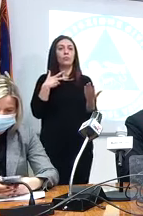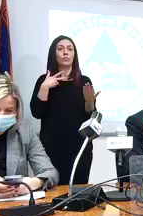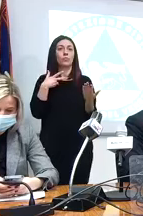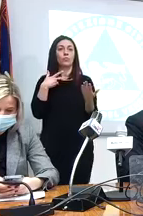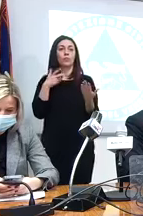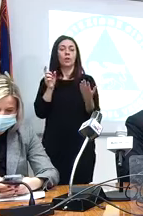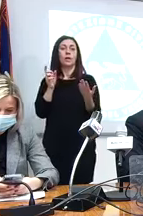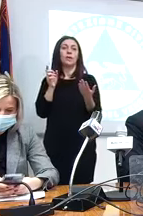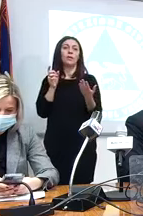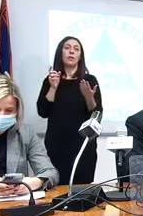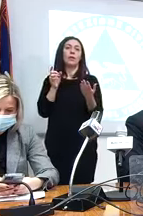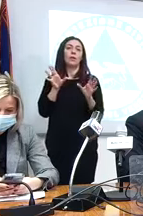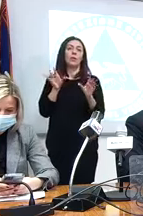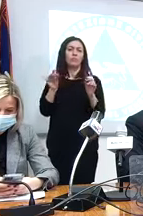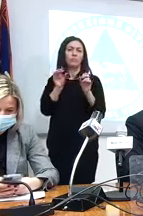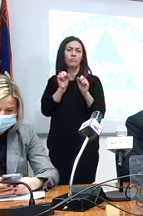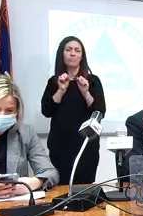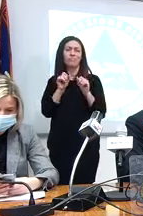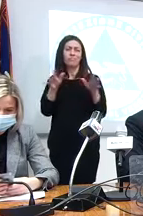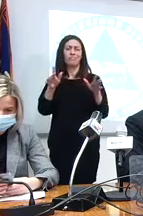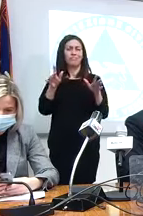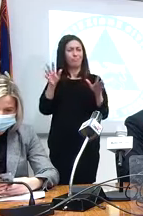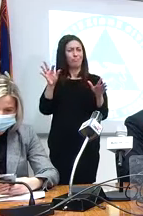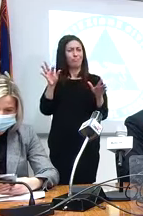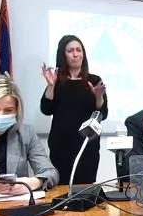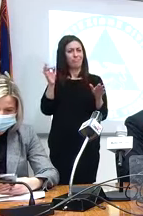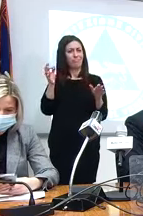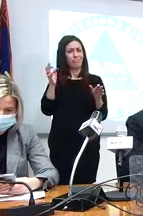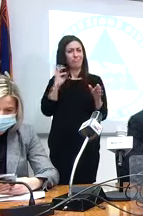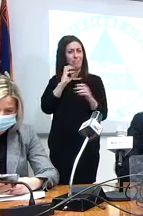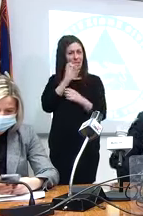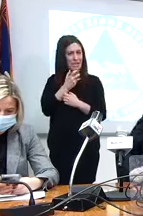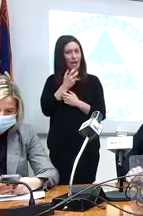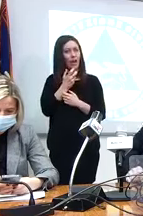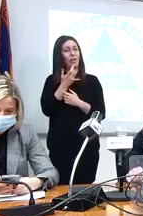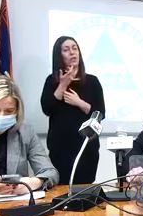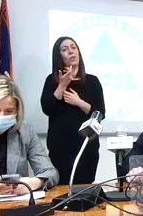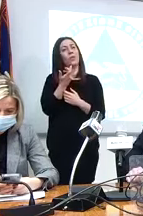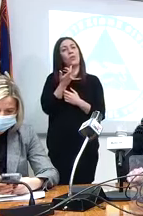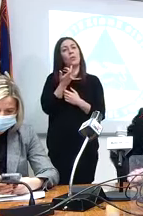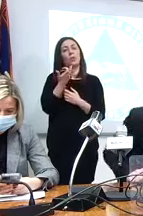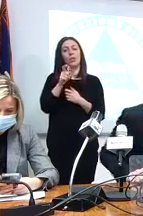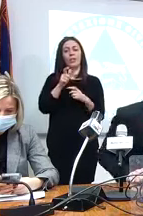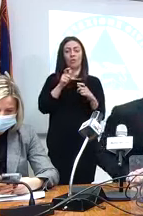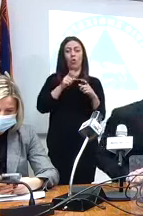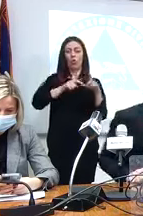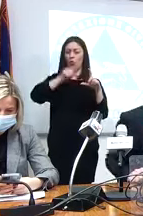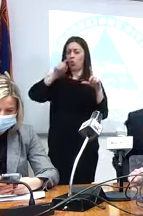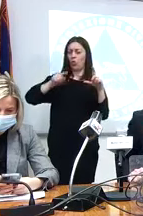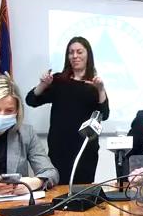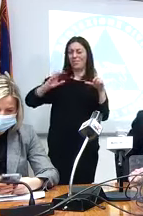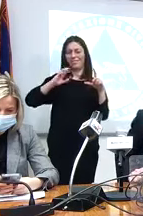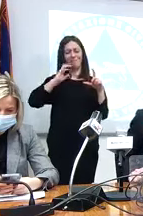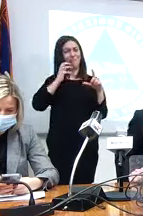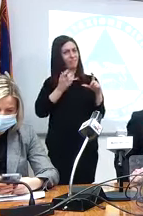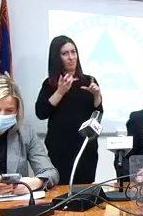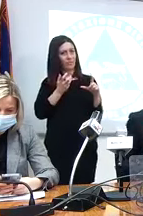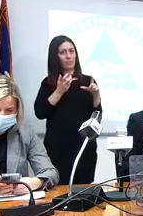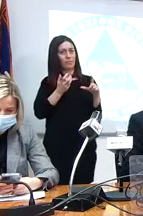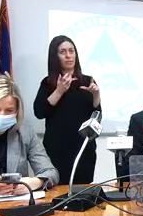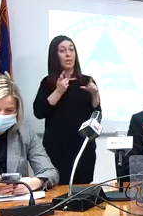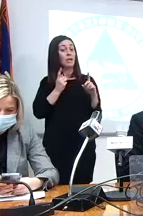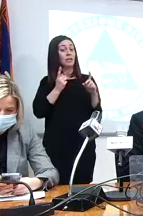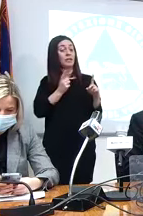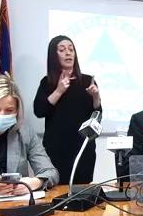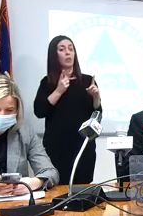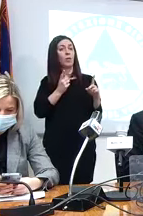molto particolare per l'andamento delle curve, che non è riconducibile a un colore di una zona o a un sistema sanitario, e per cui si